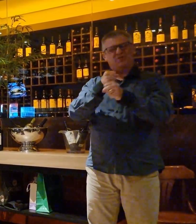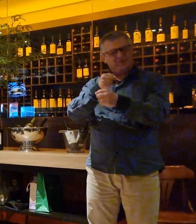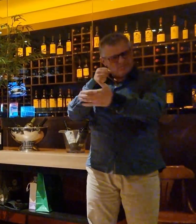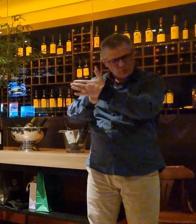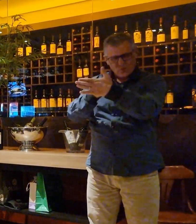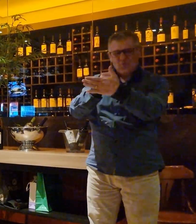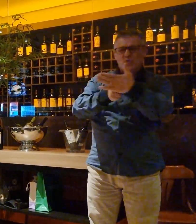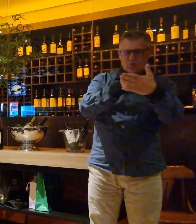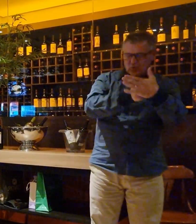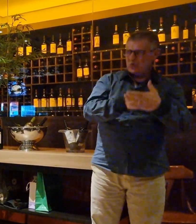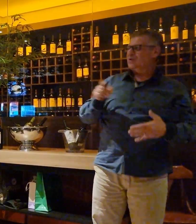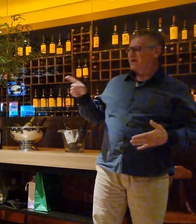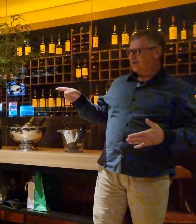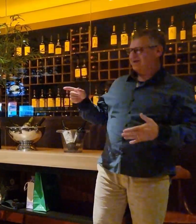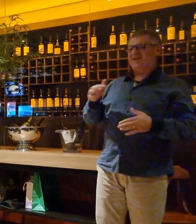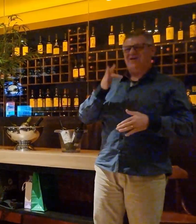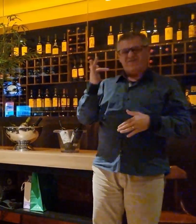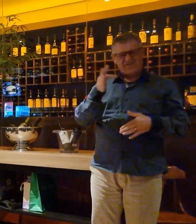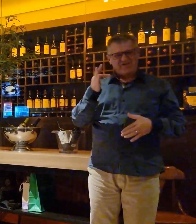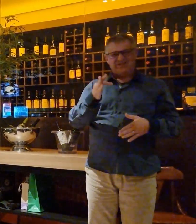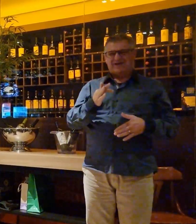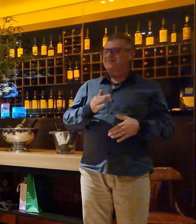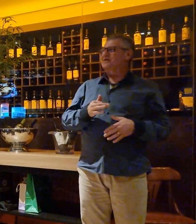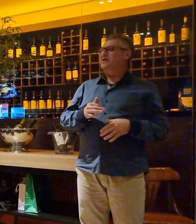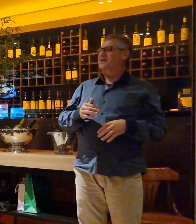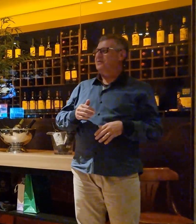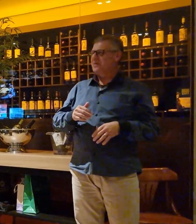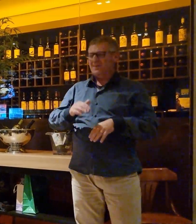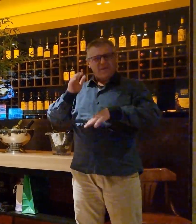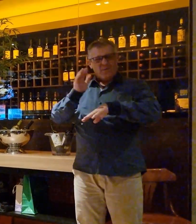Acho que é isso. Que Deus abençoe, abençoe.